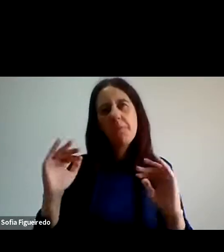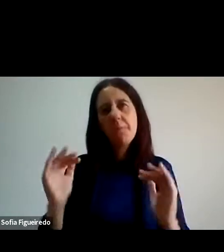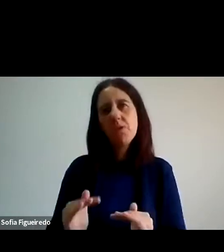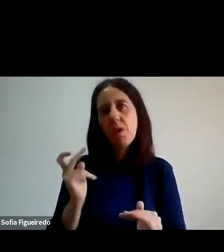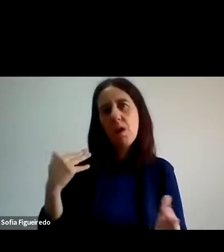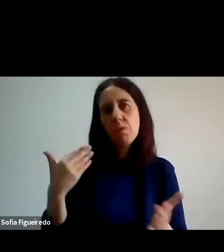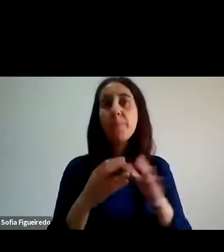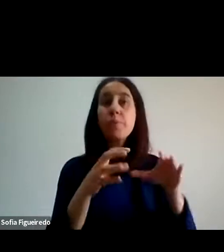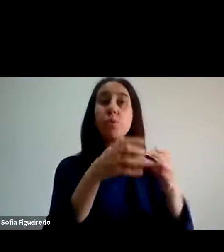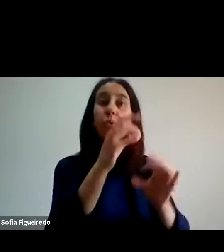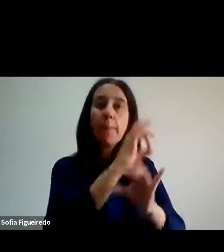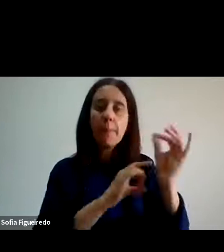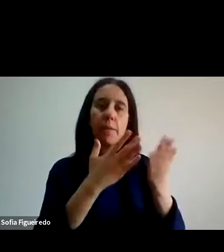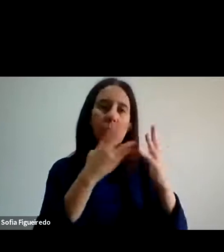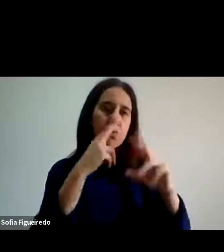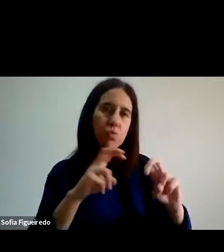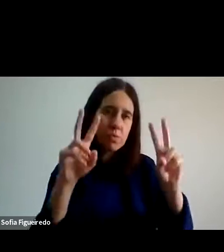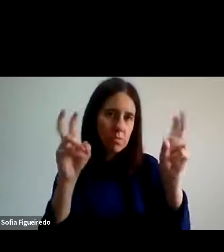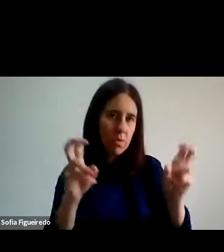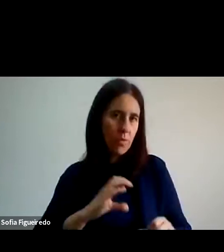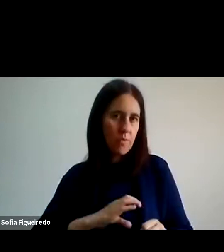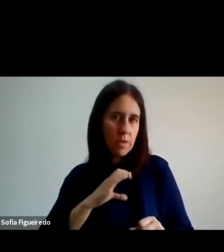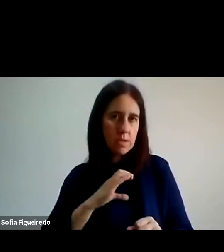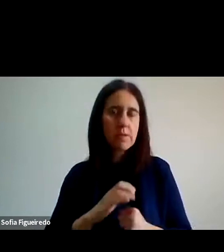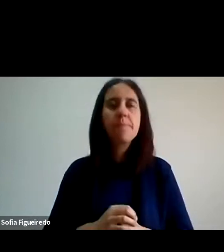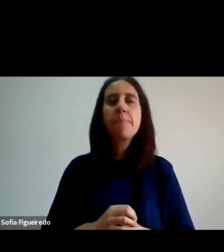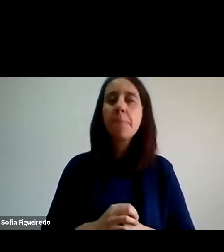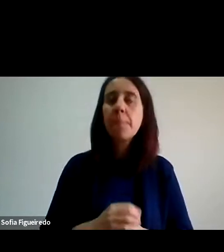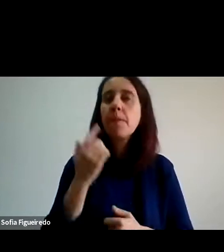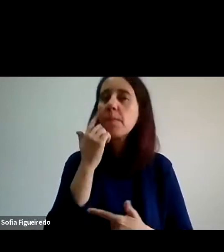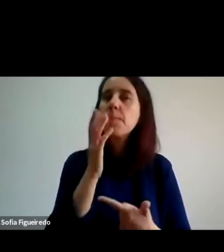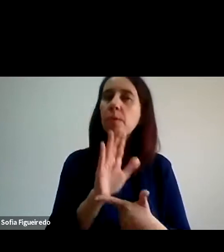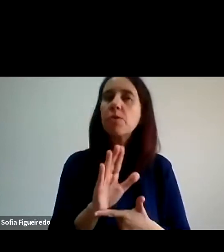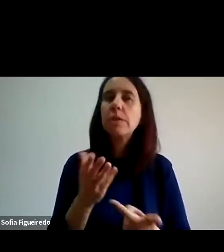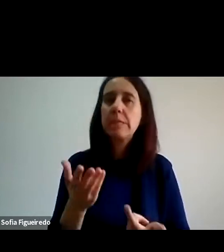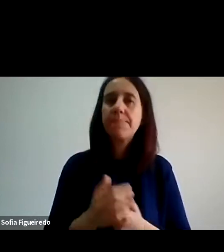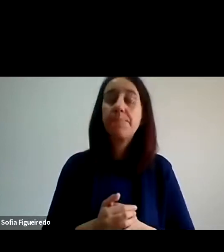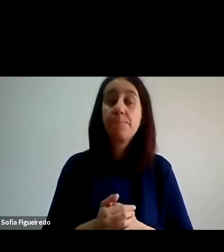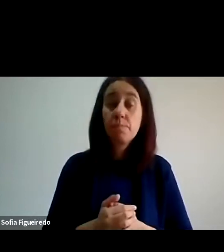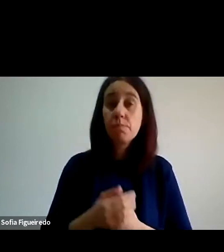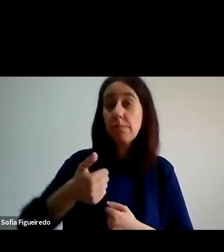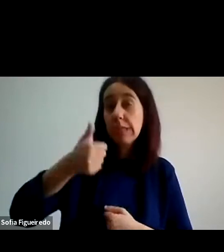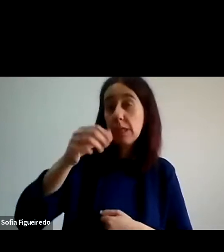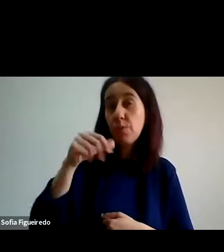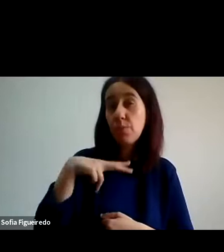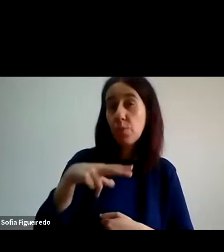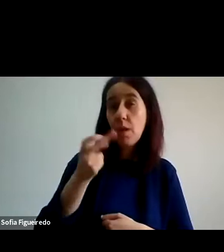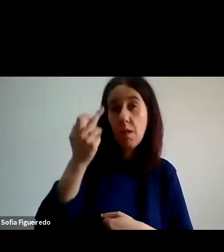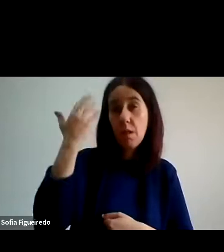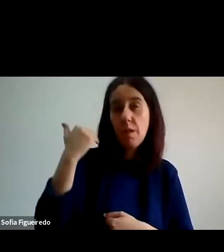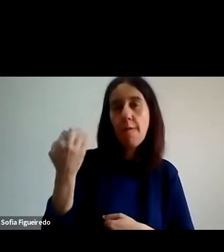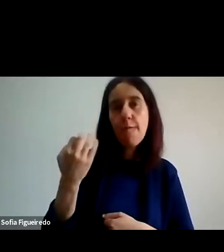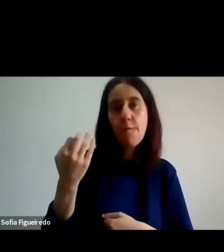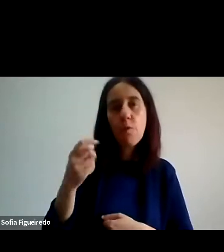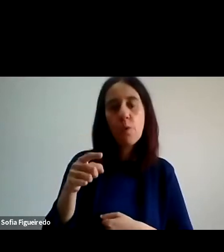também faz estudos na área da confiança, e demonstraram que, sobretudo em Portugal, aqui há uns anos, houve uma